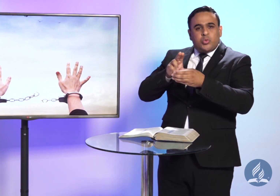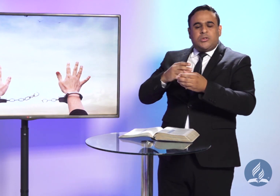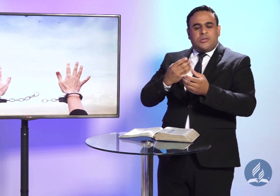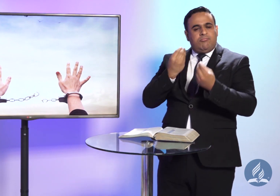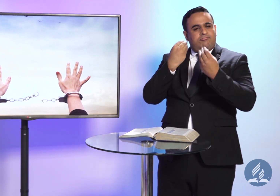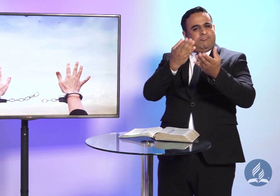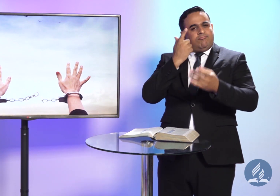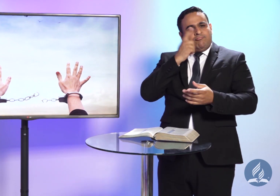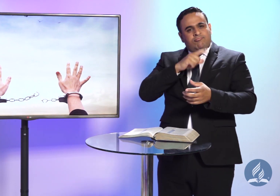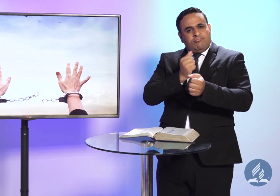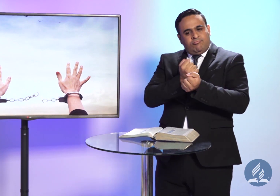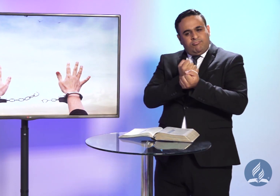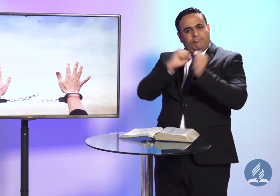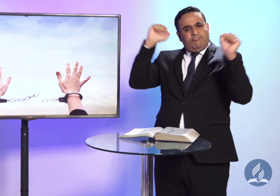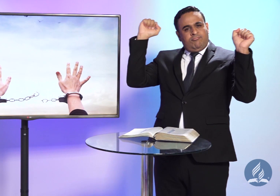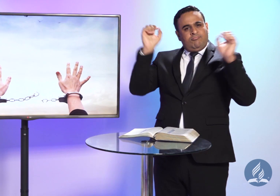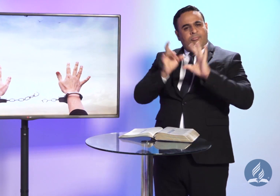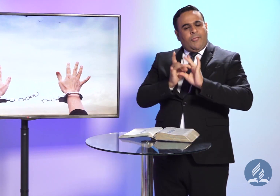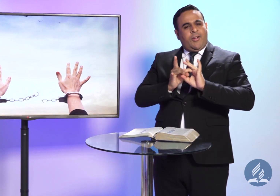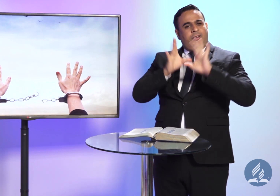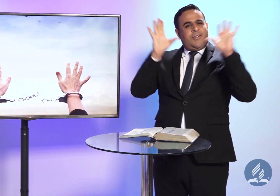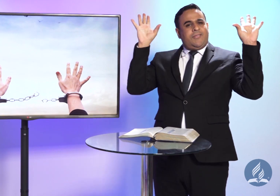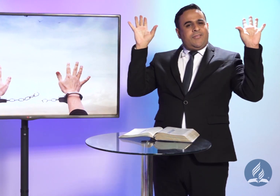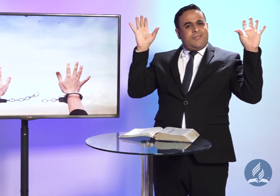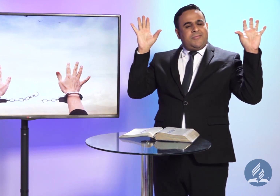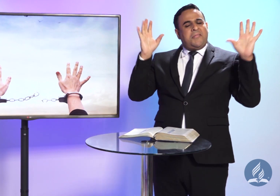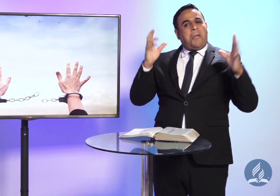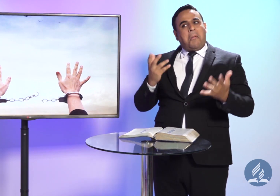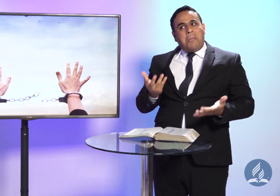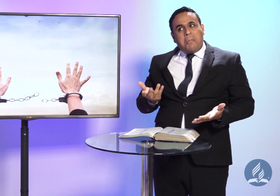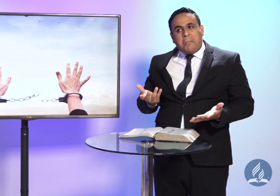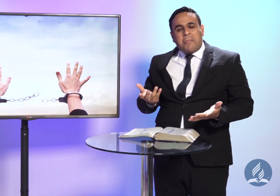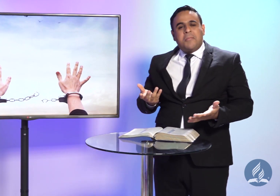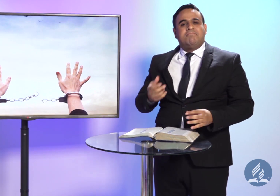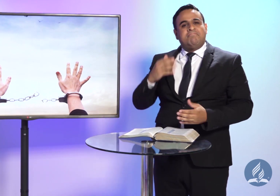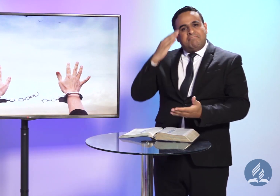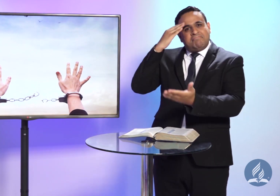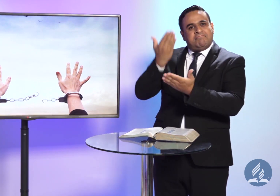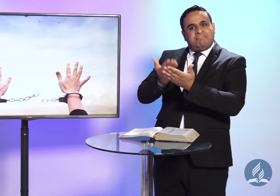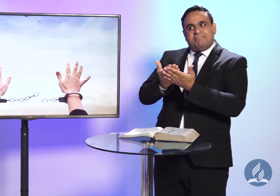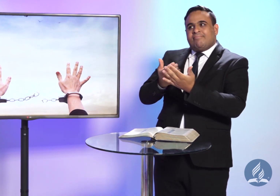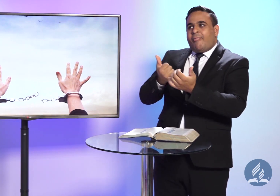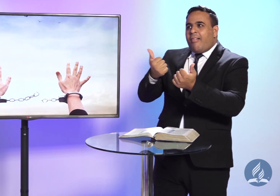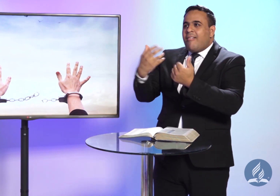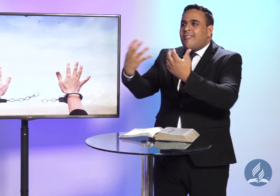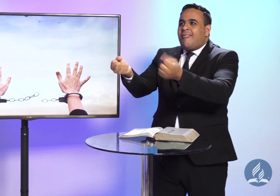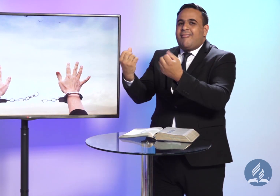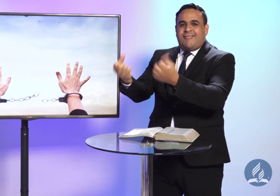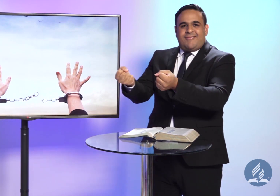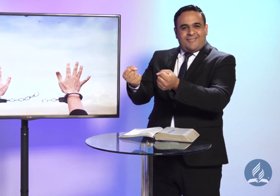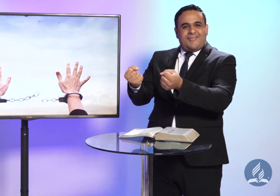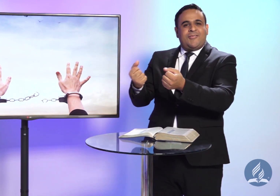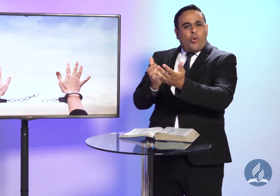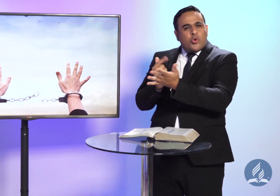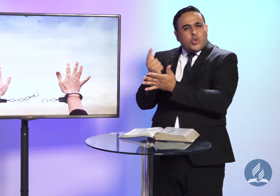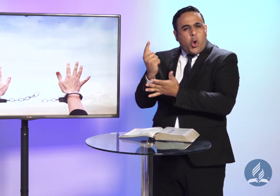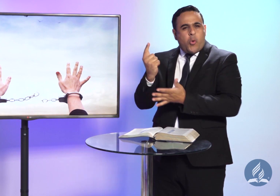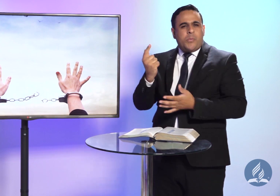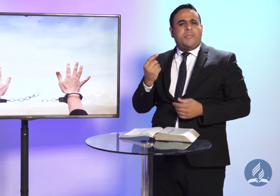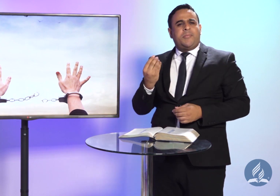que é importante a gente utilizar a Bíblia, porque o que diz nas Escrituras é que ao utilizar a Bíblia, ao pregar